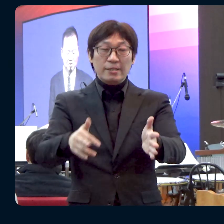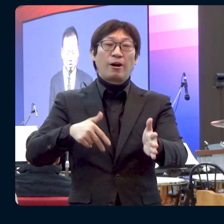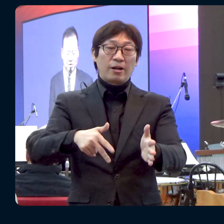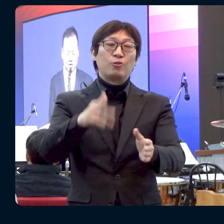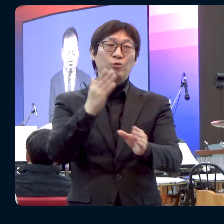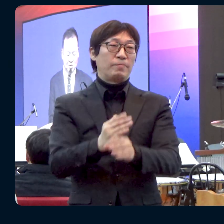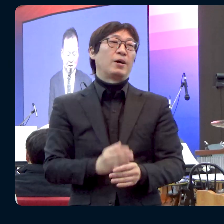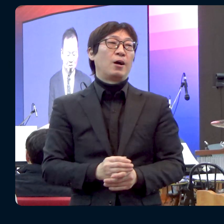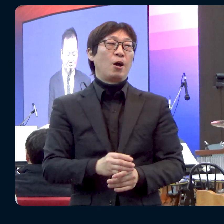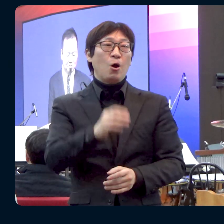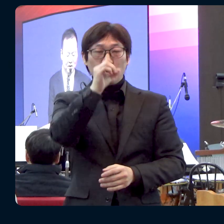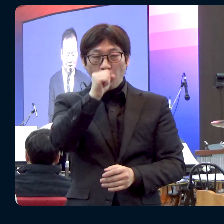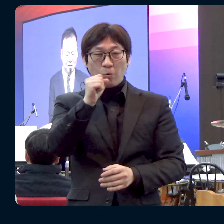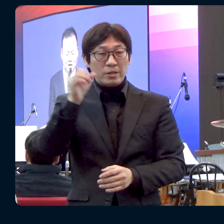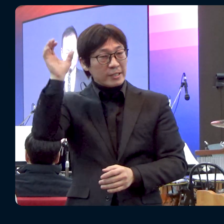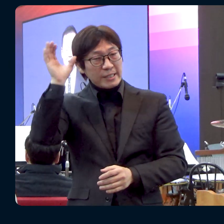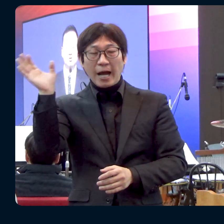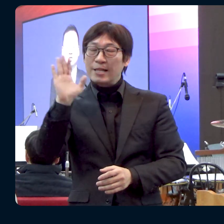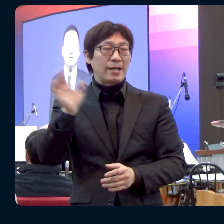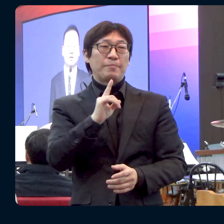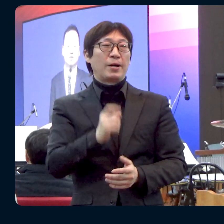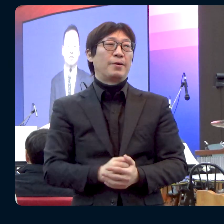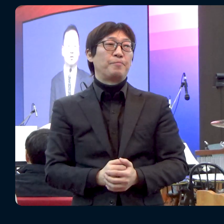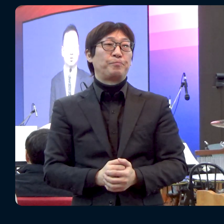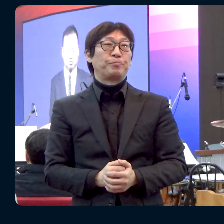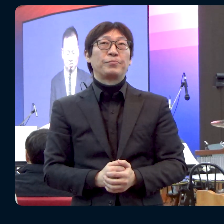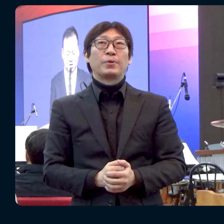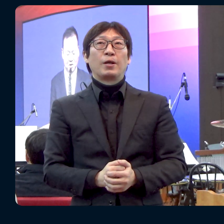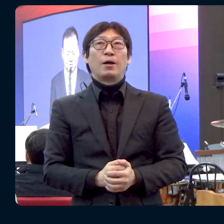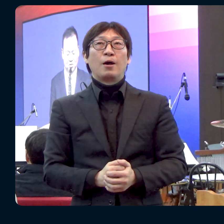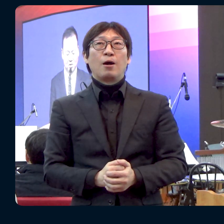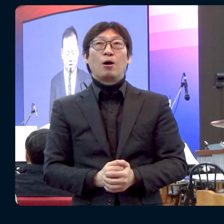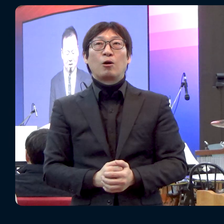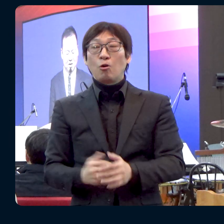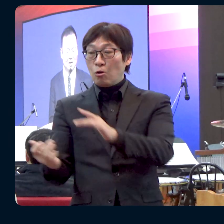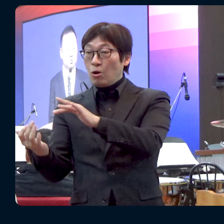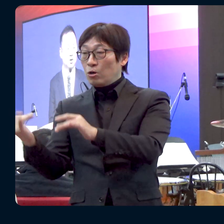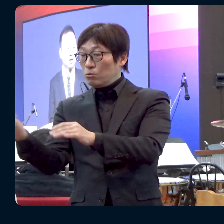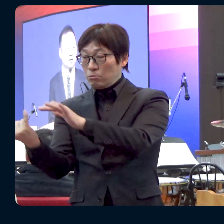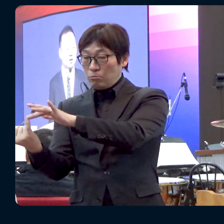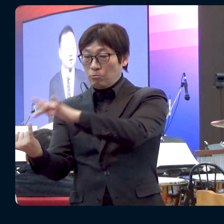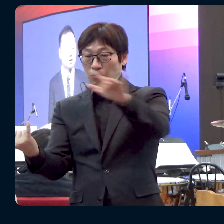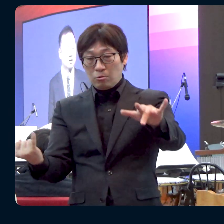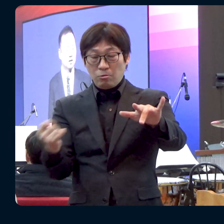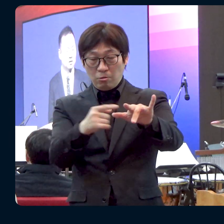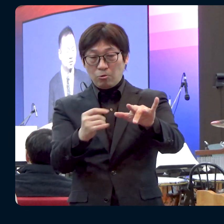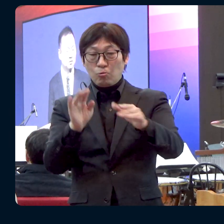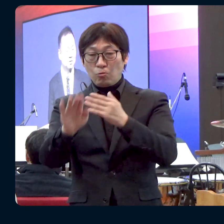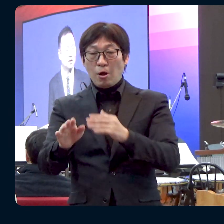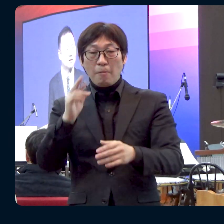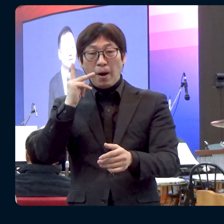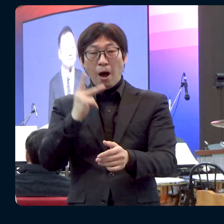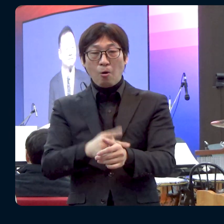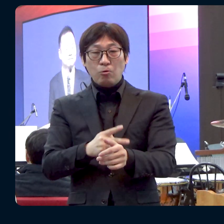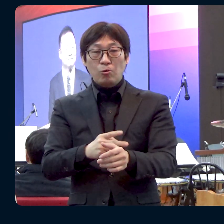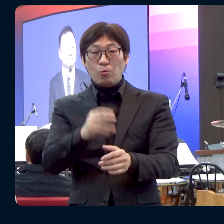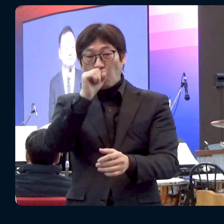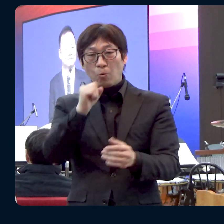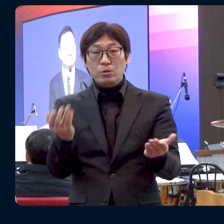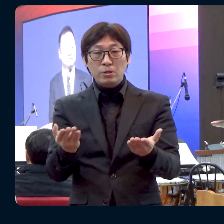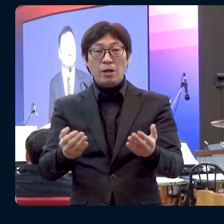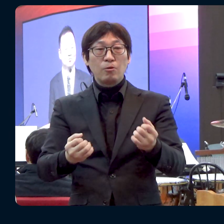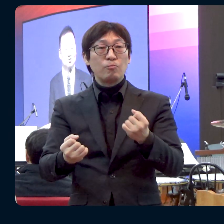육적으로 영적으로 사로잡혀 있던 여인을 자유하게 한 것 때문에 바울과 실라는 실컷 두들겨 맞고 감옥에